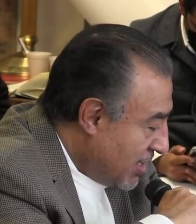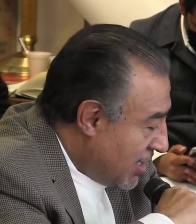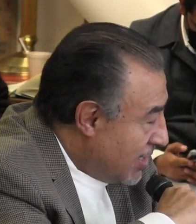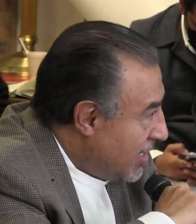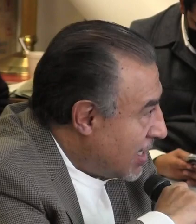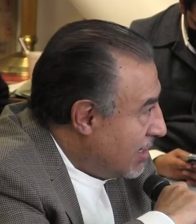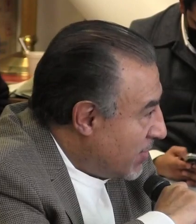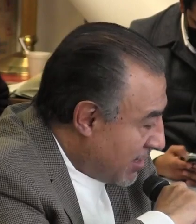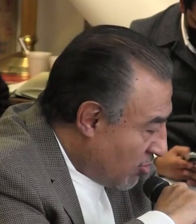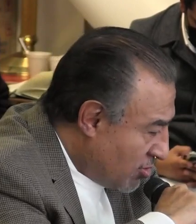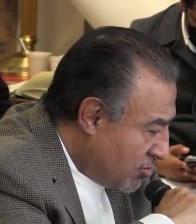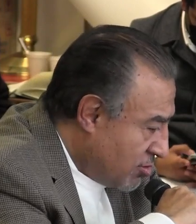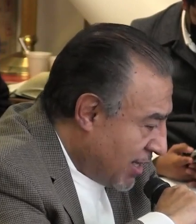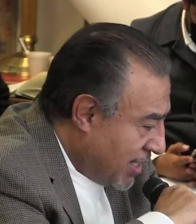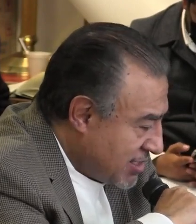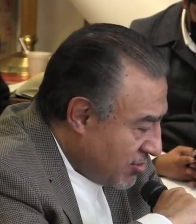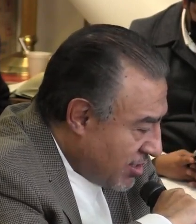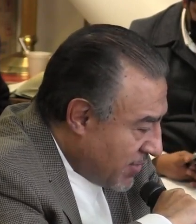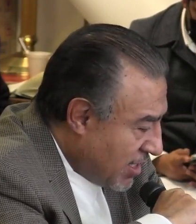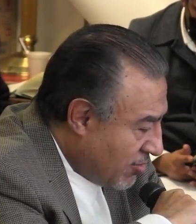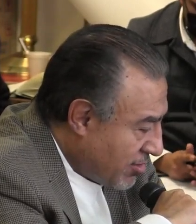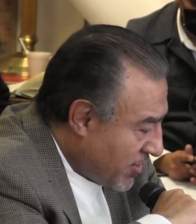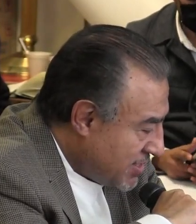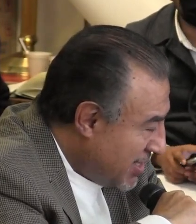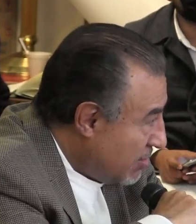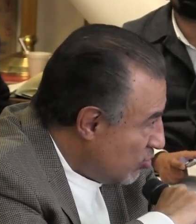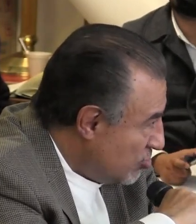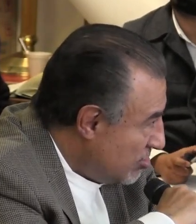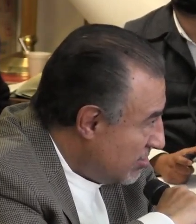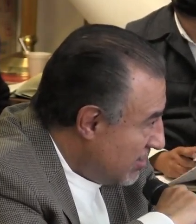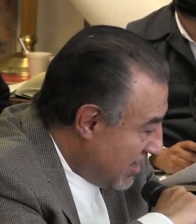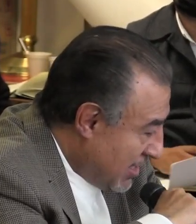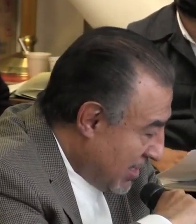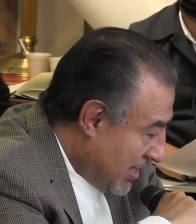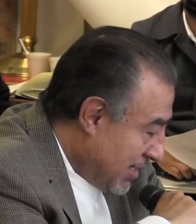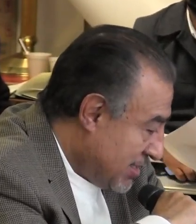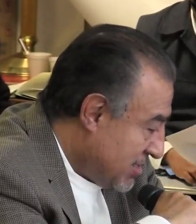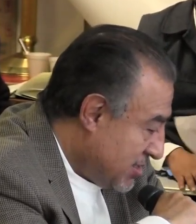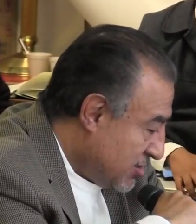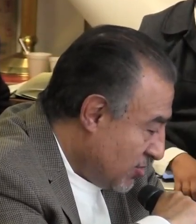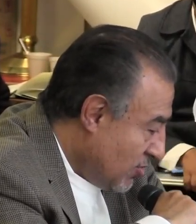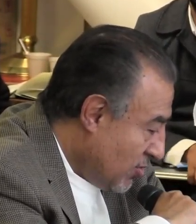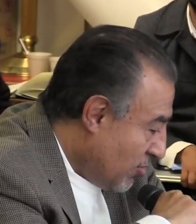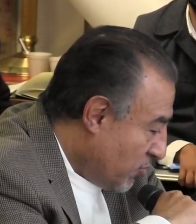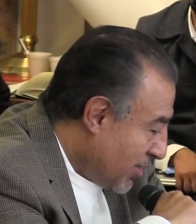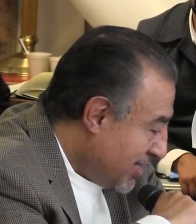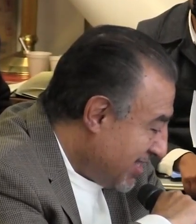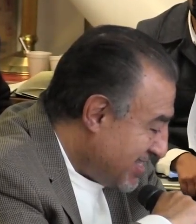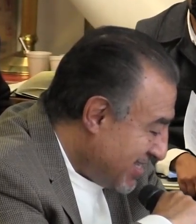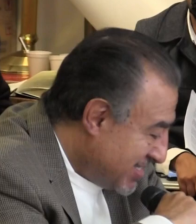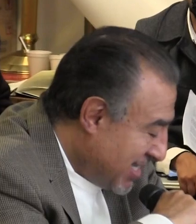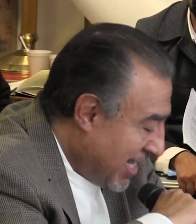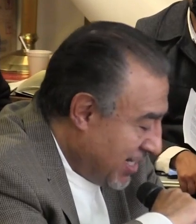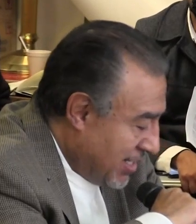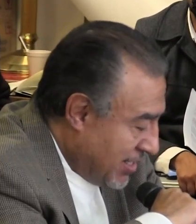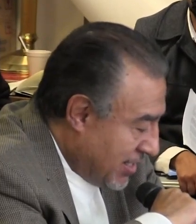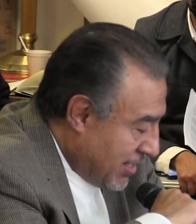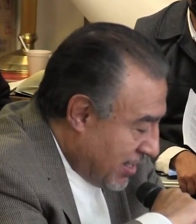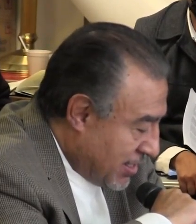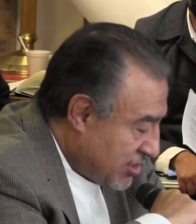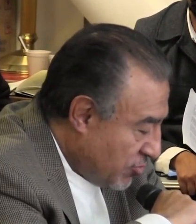hacer, ya que el patrimonio cultural de la Ciudad de México representa mucho. Es un componente